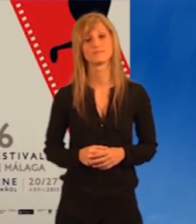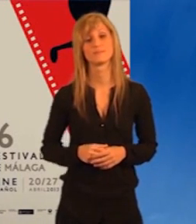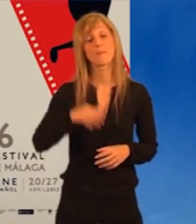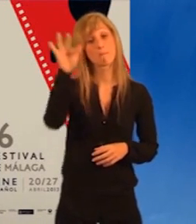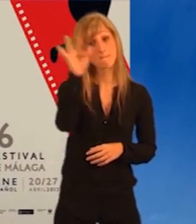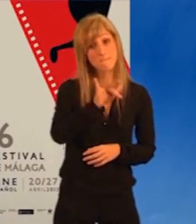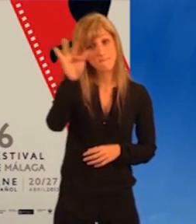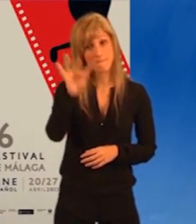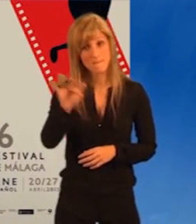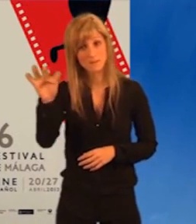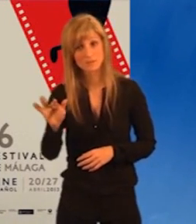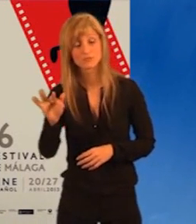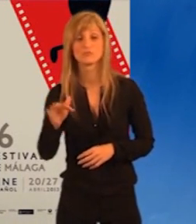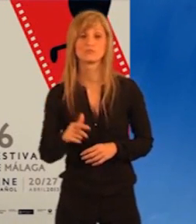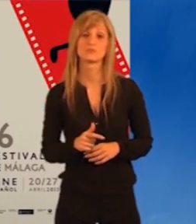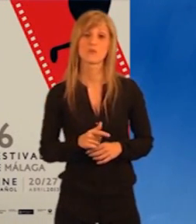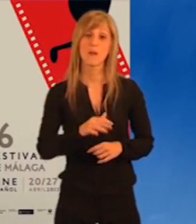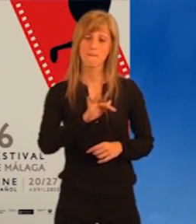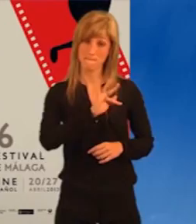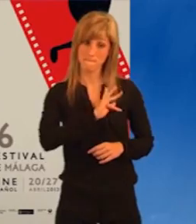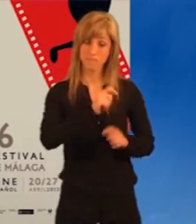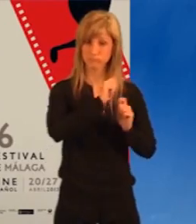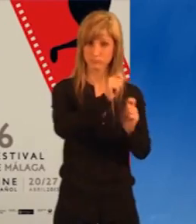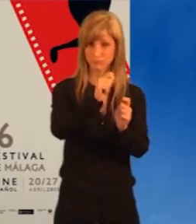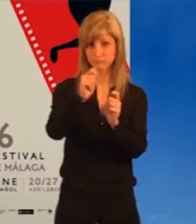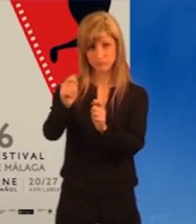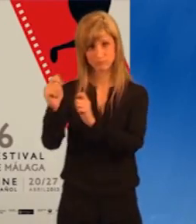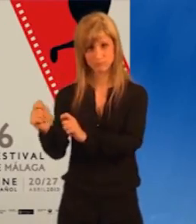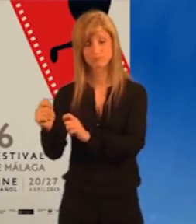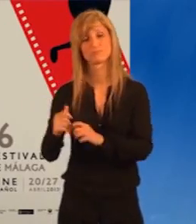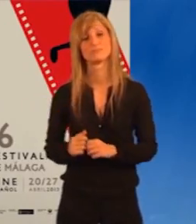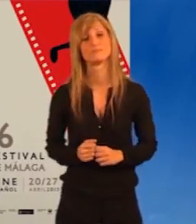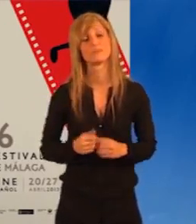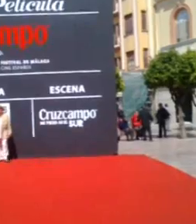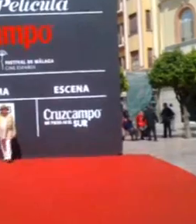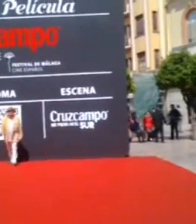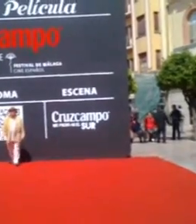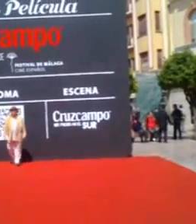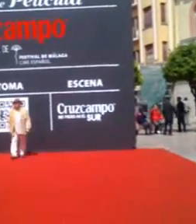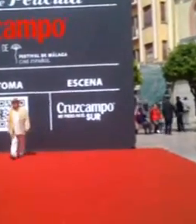Largometrajes, sección oficial a concurso, sesión de inauguración,